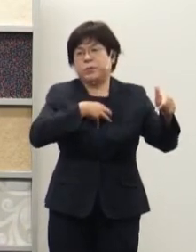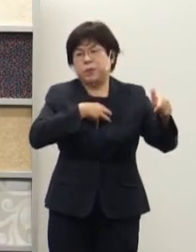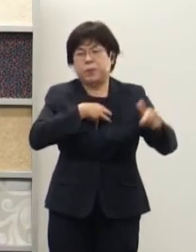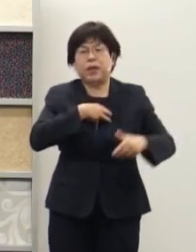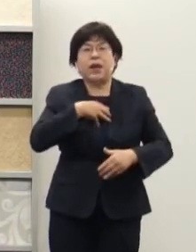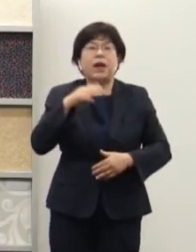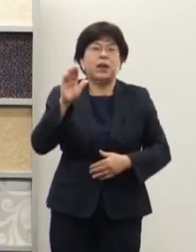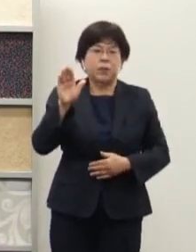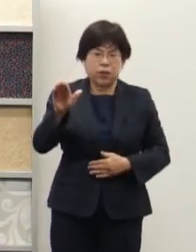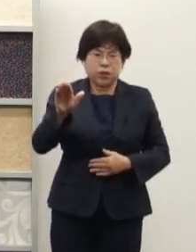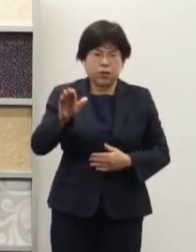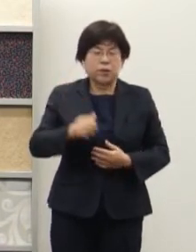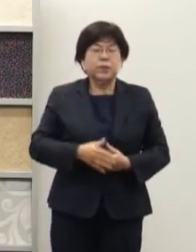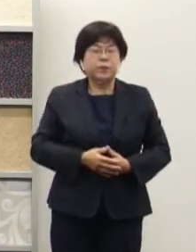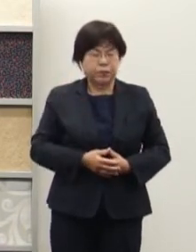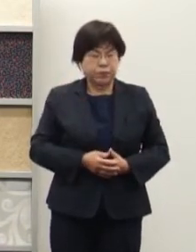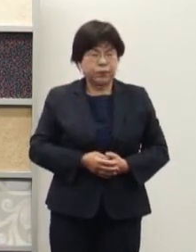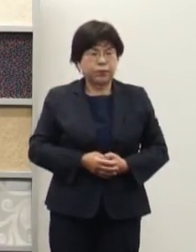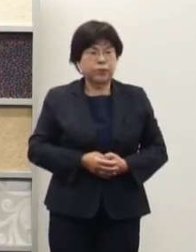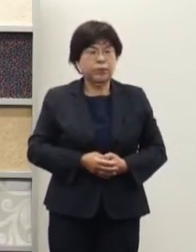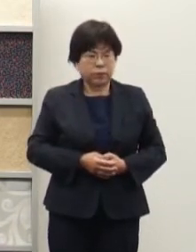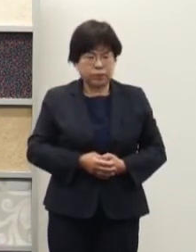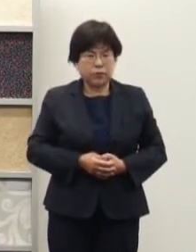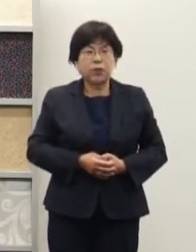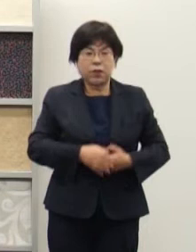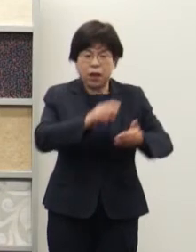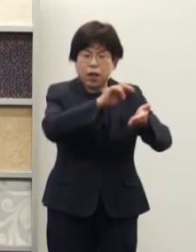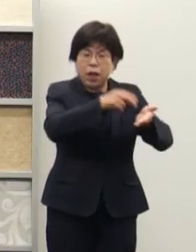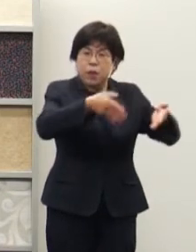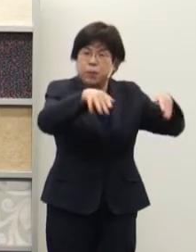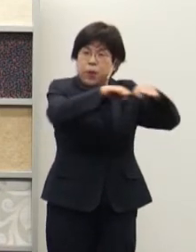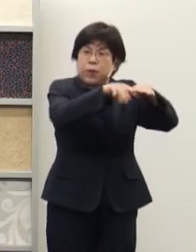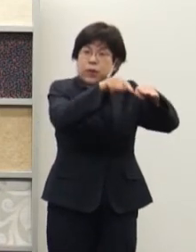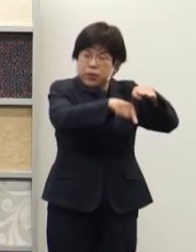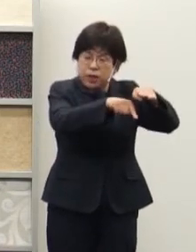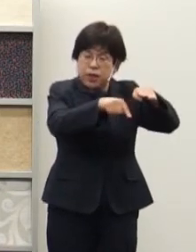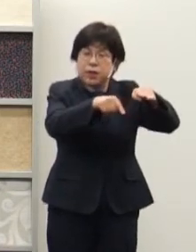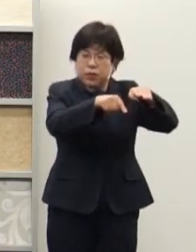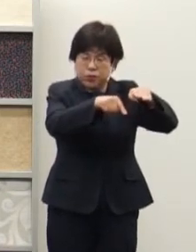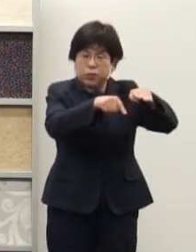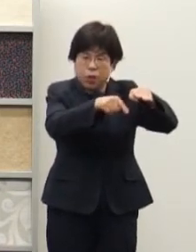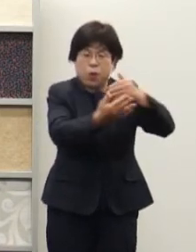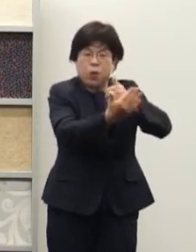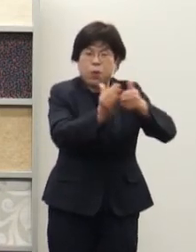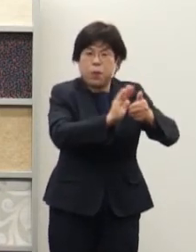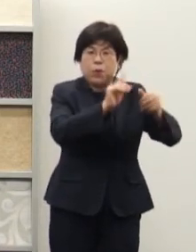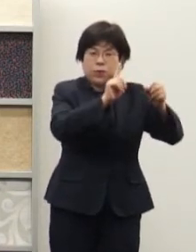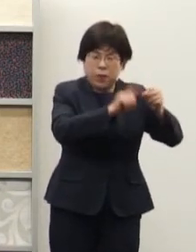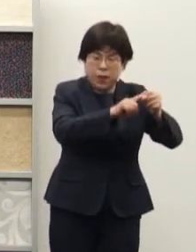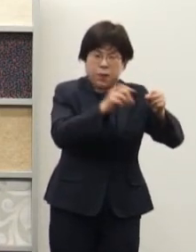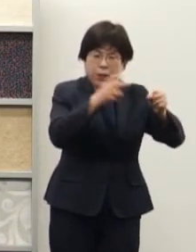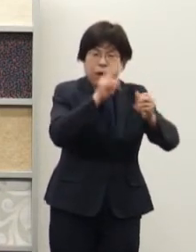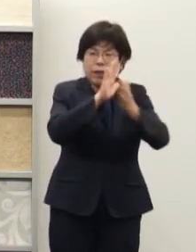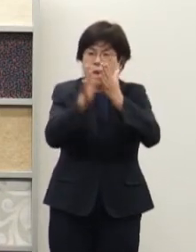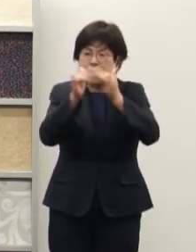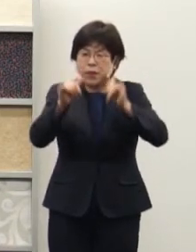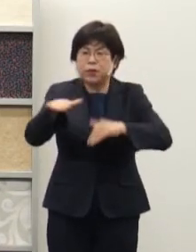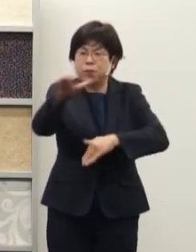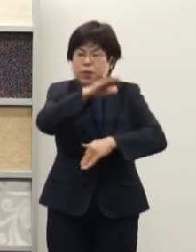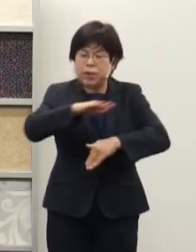ます。それゆえに医療提供体制の逼迫を防ぎ、県民の皆様の命を守り抜いていくためには